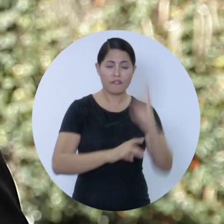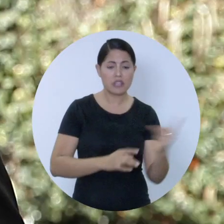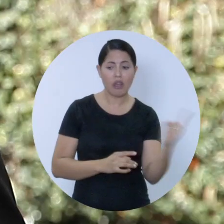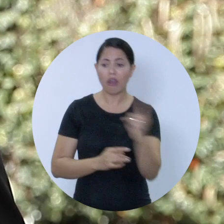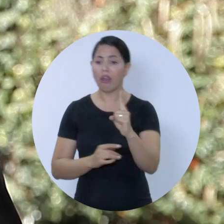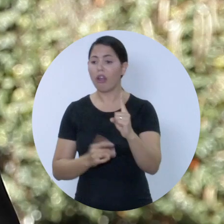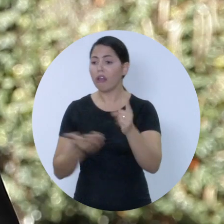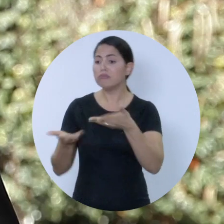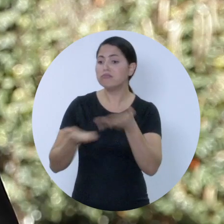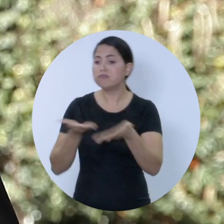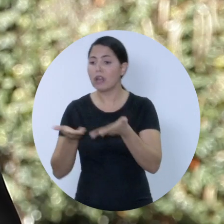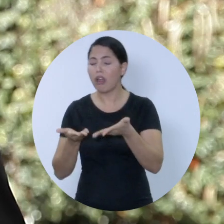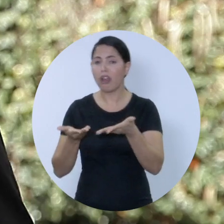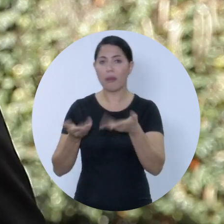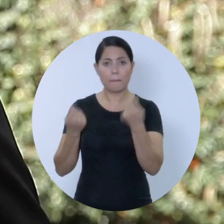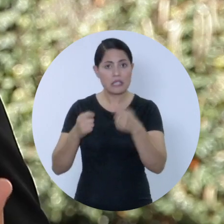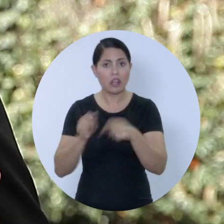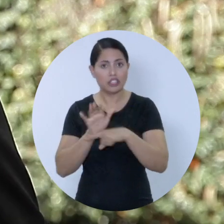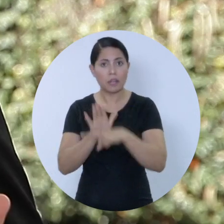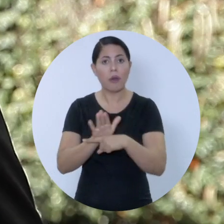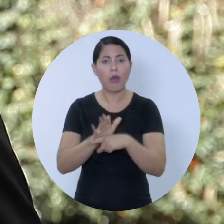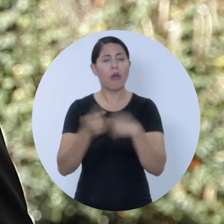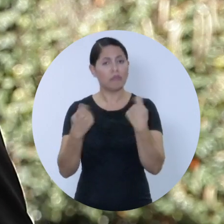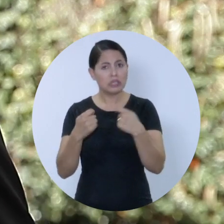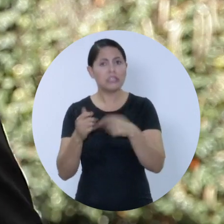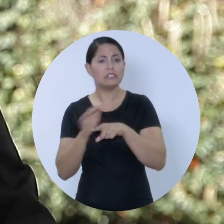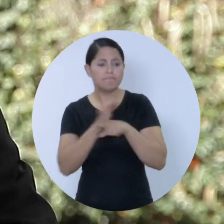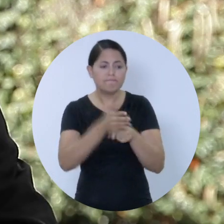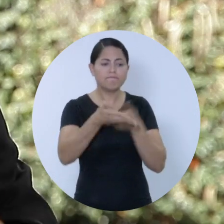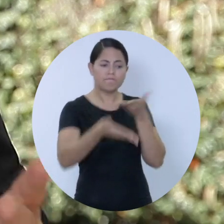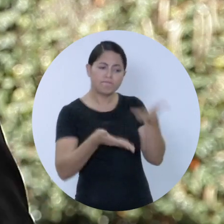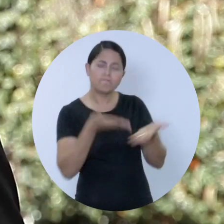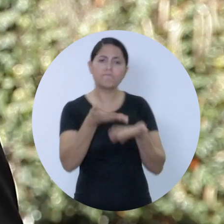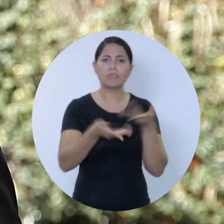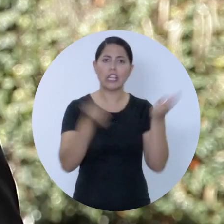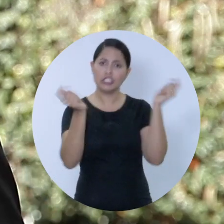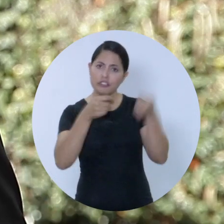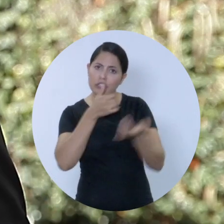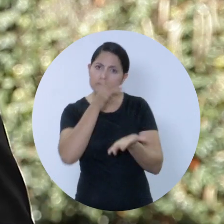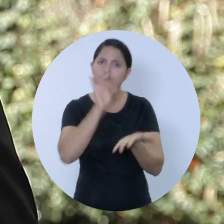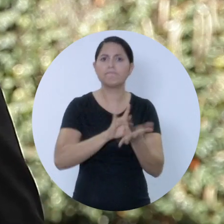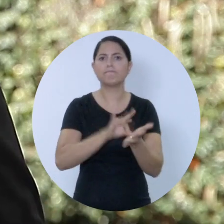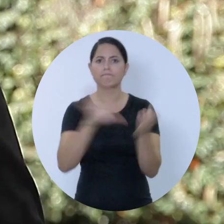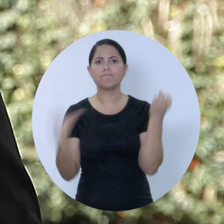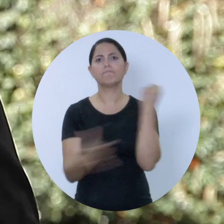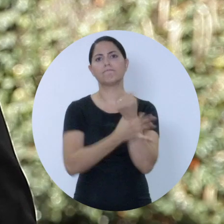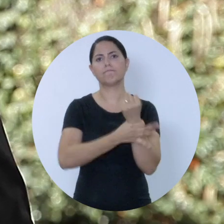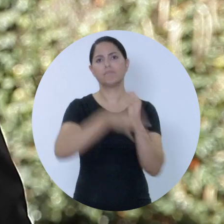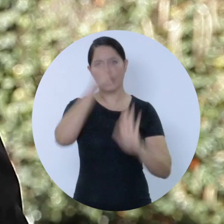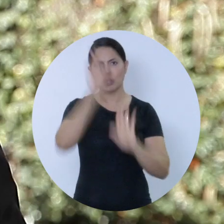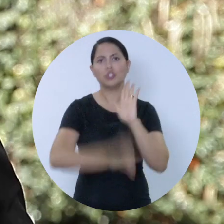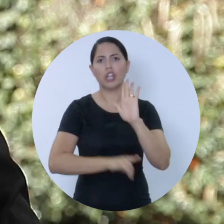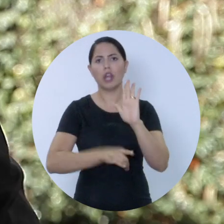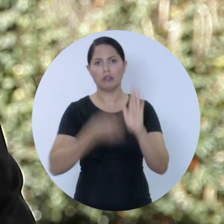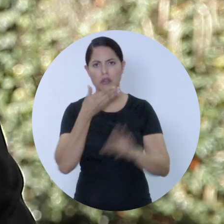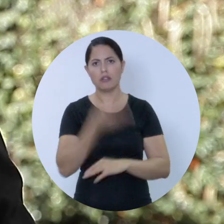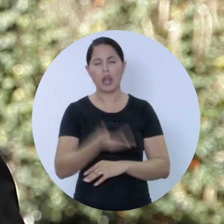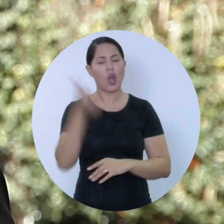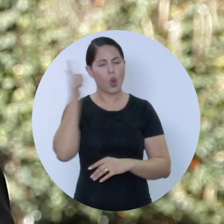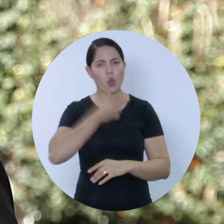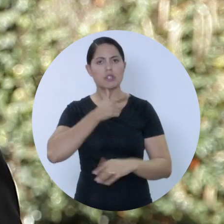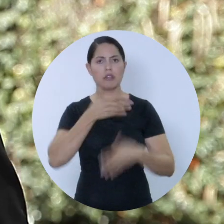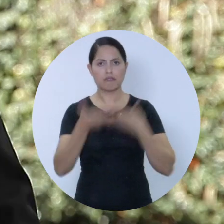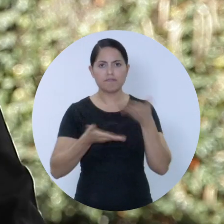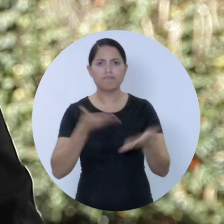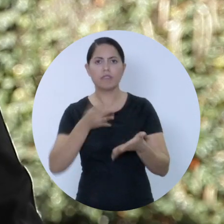na busca de um determinado serviço, tenha ela, a pessoa com deficiência, todo o acolhimento necessário para que se possa garantir a efetiva